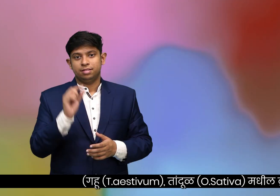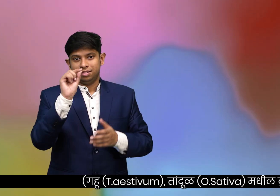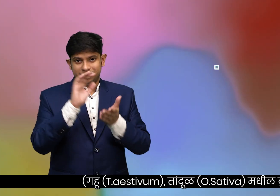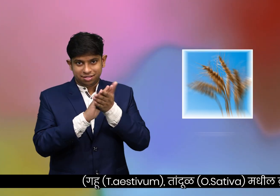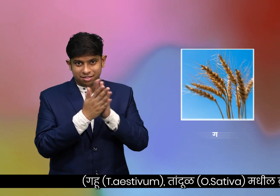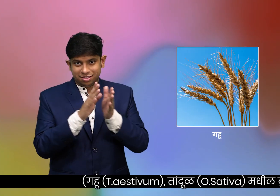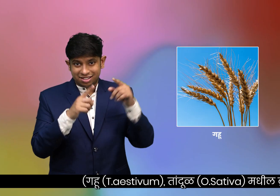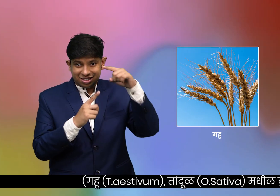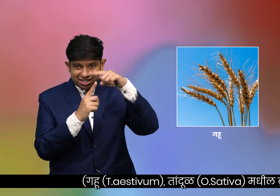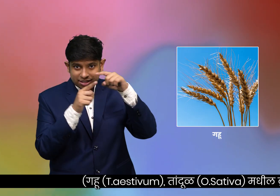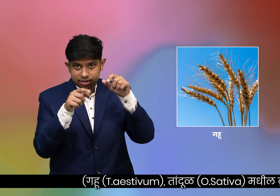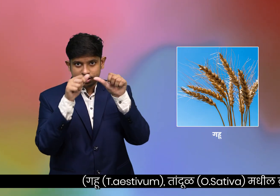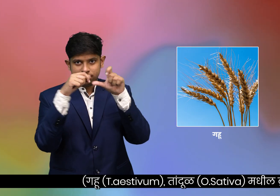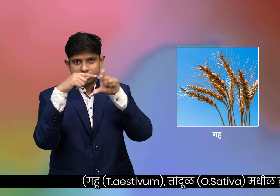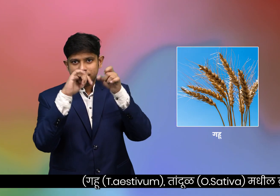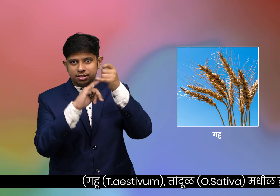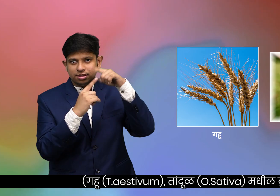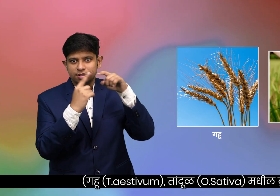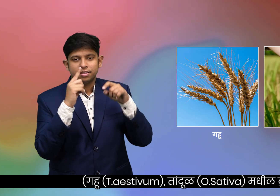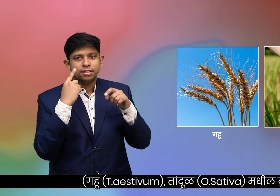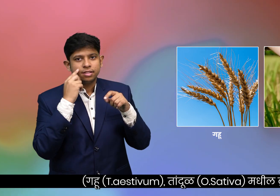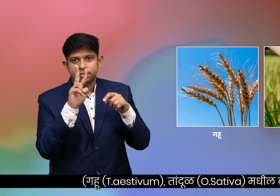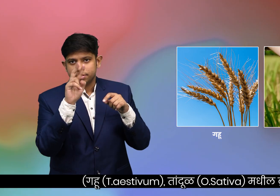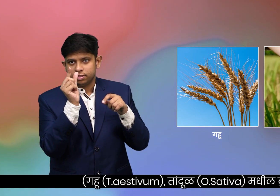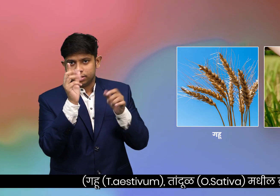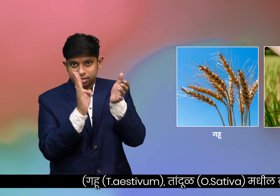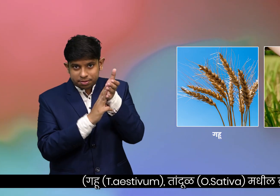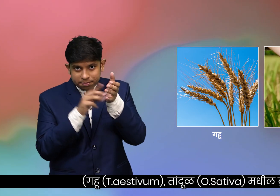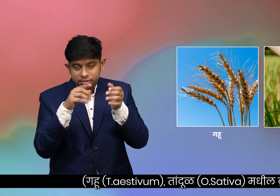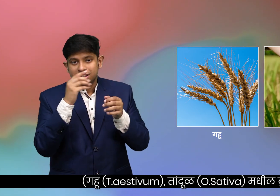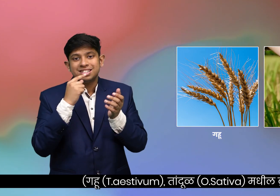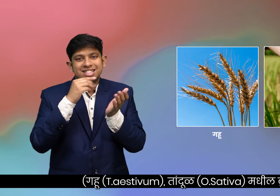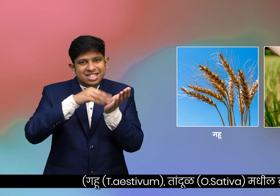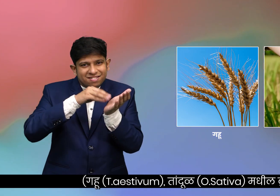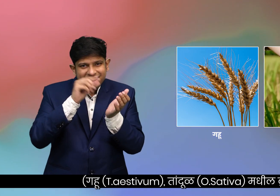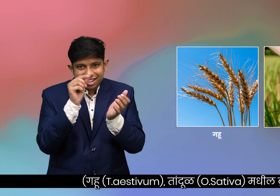गहू, एस्टिवम, तांदूळ, सटैवा मधील क्रॉस.